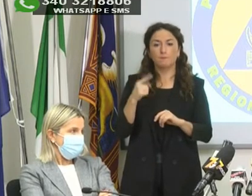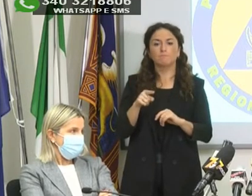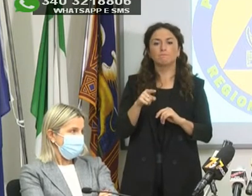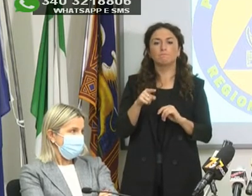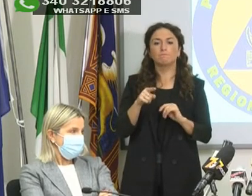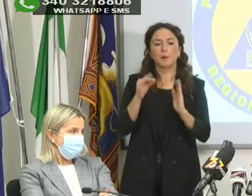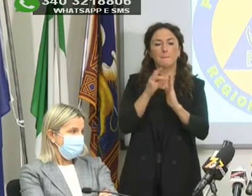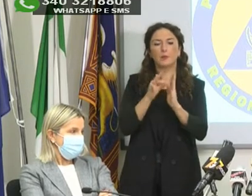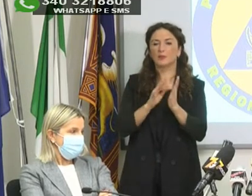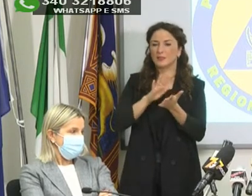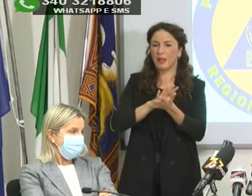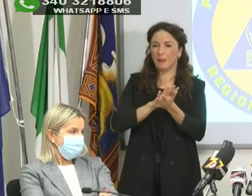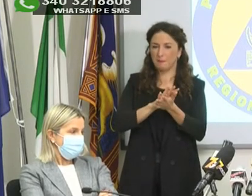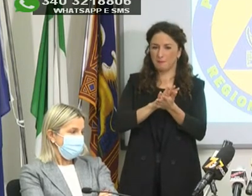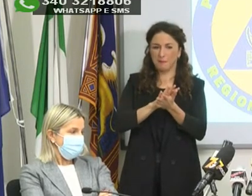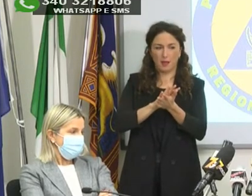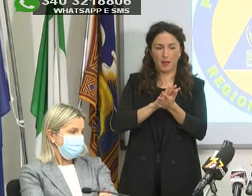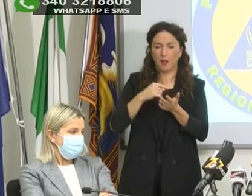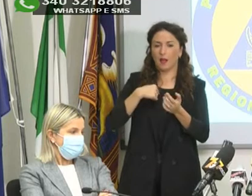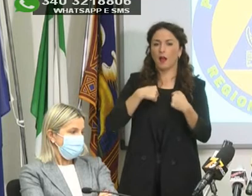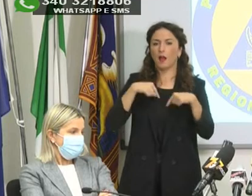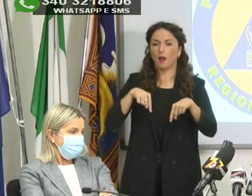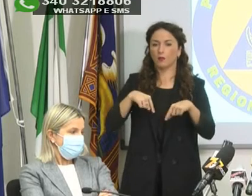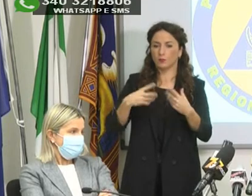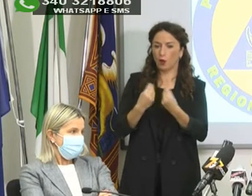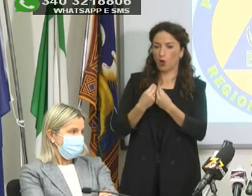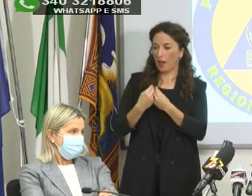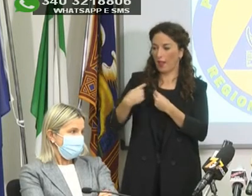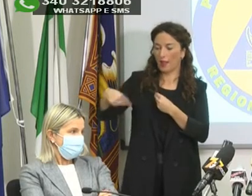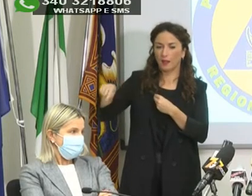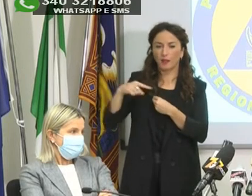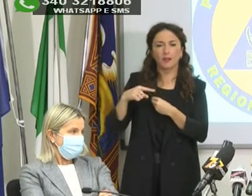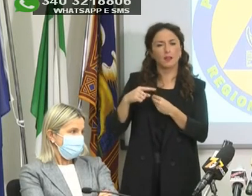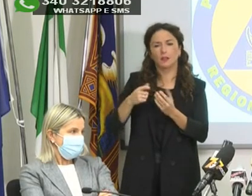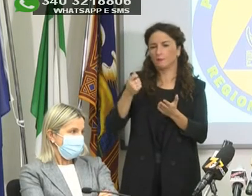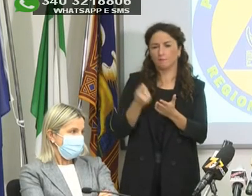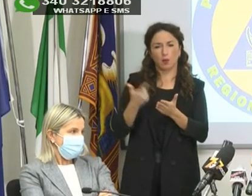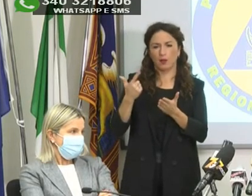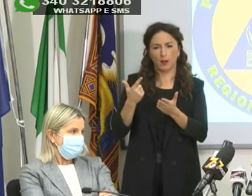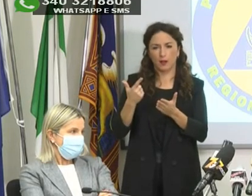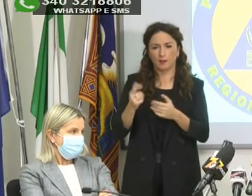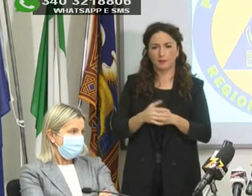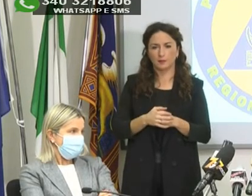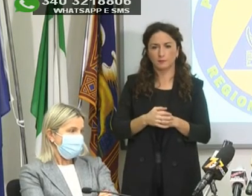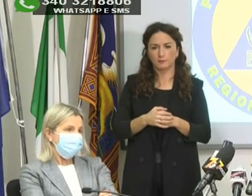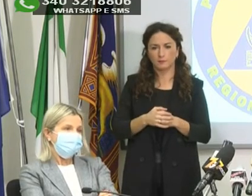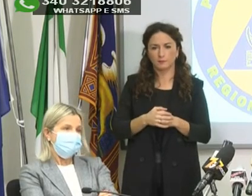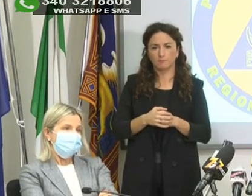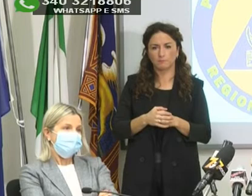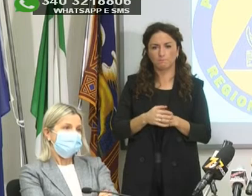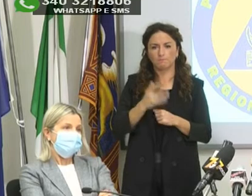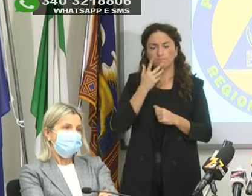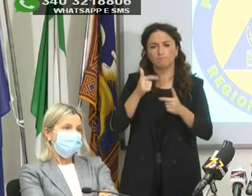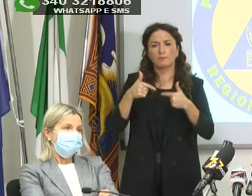stampa per noi, per me e i colleghi che sono qui con me, sono necessari perché vogliamo dare anche